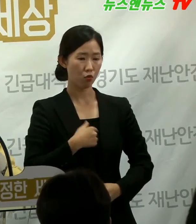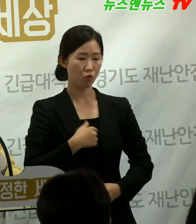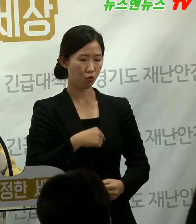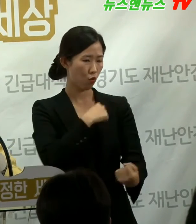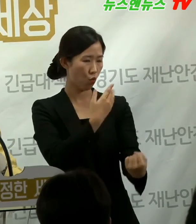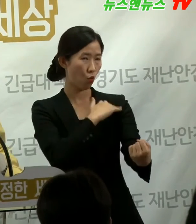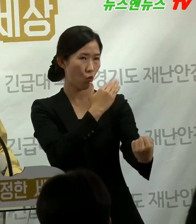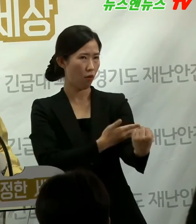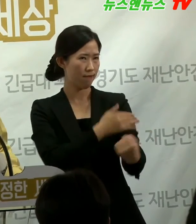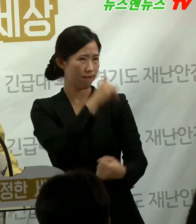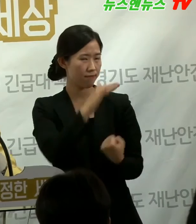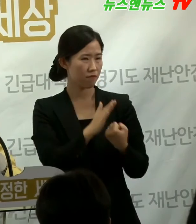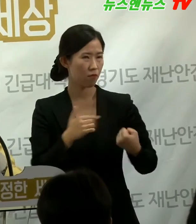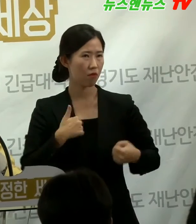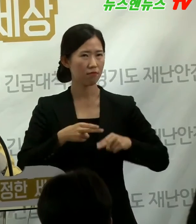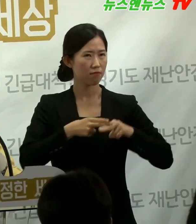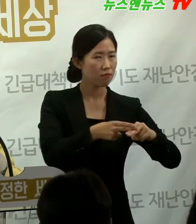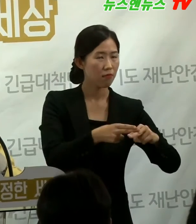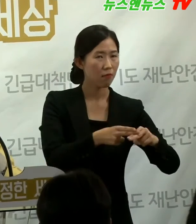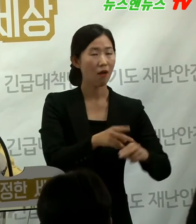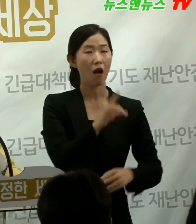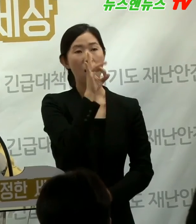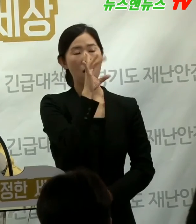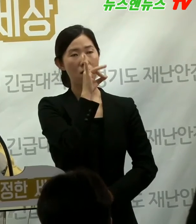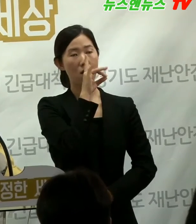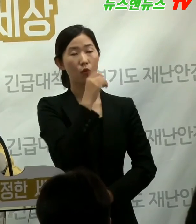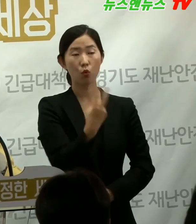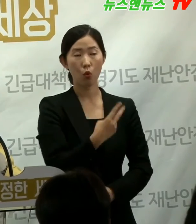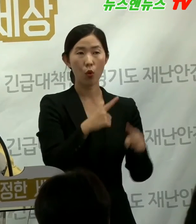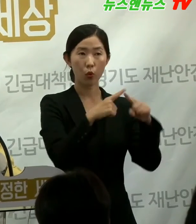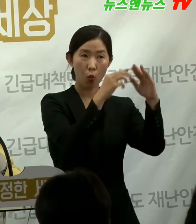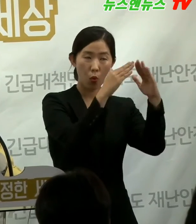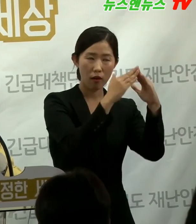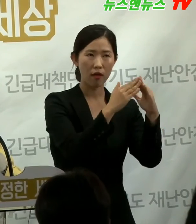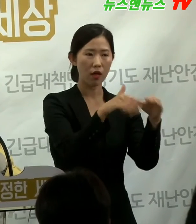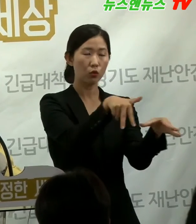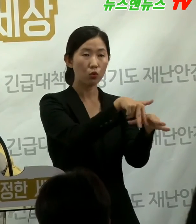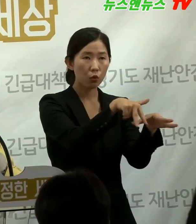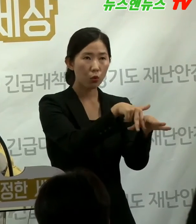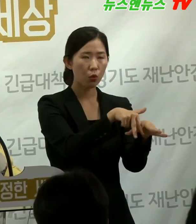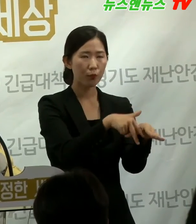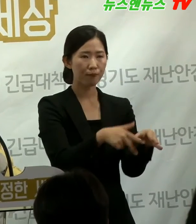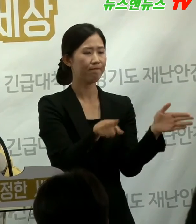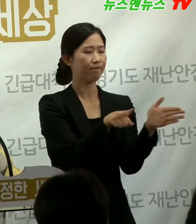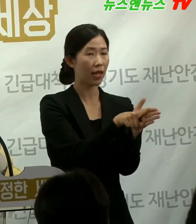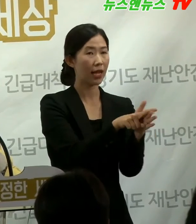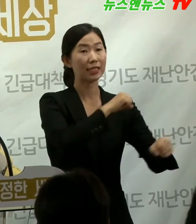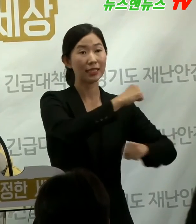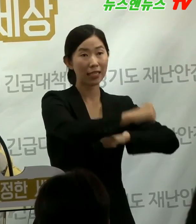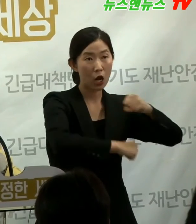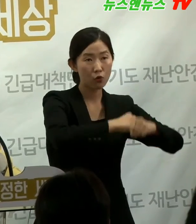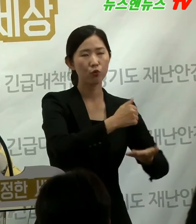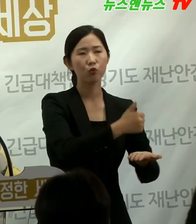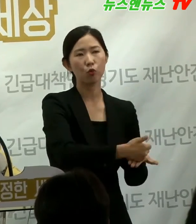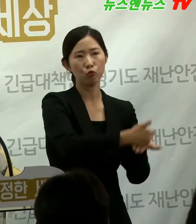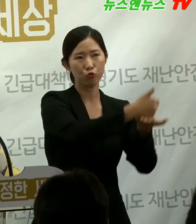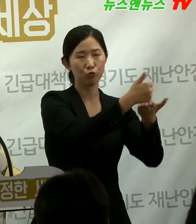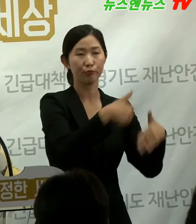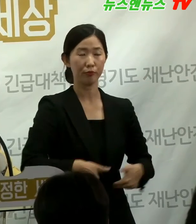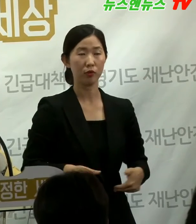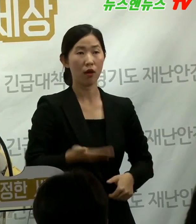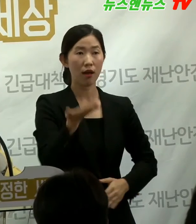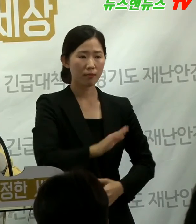또 교회나 종교의 신앙의 자유도 존중해야 되지만 종교 행위, 행사의 자유는